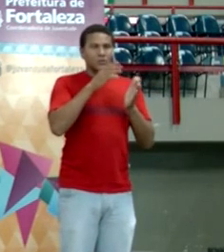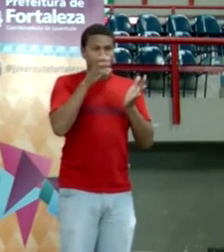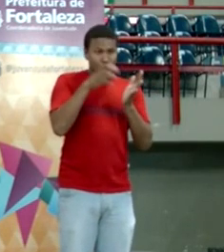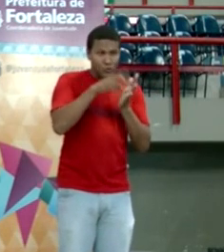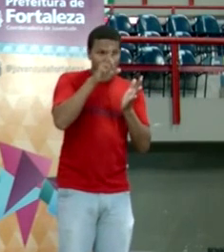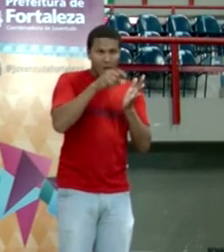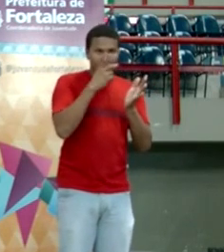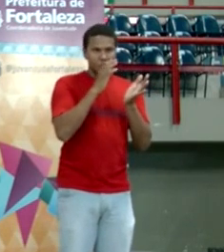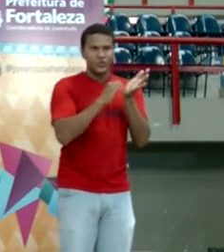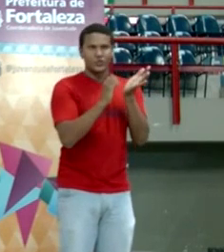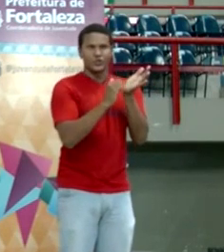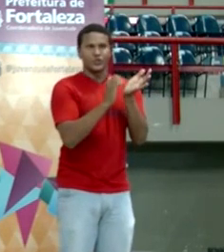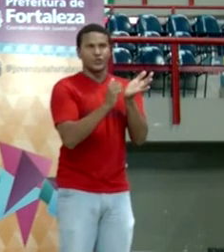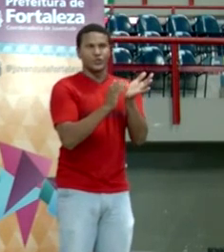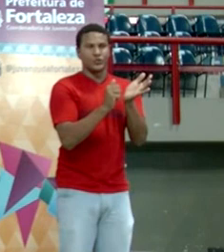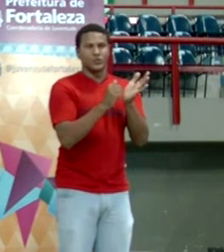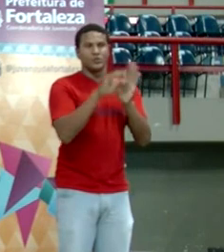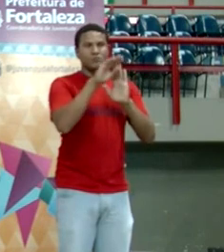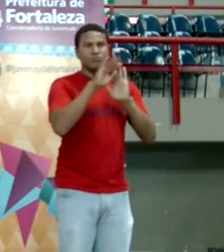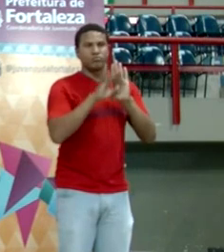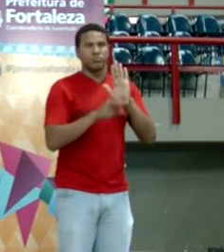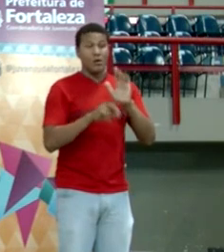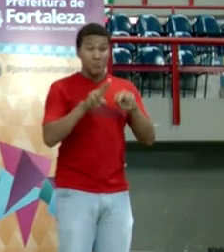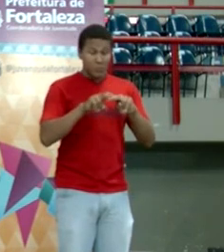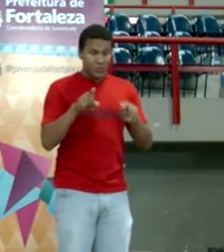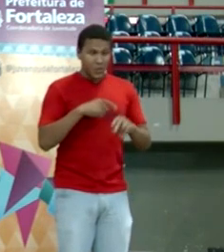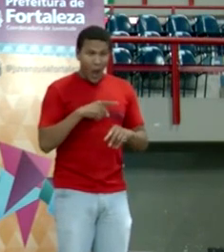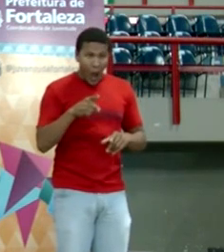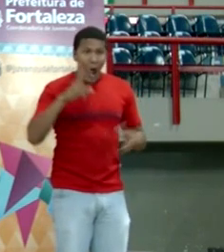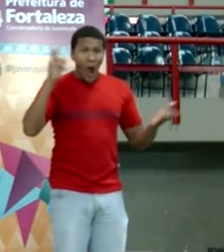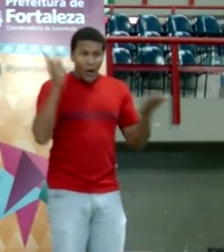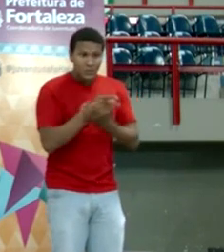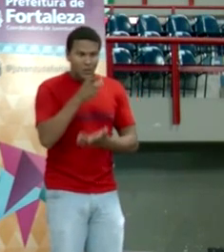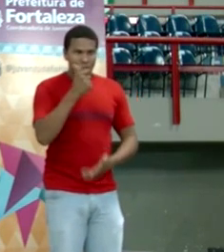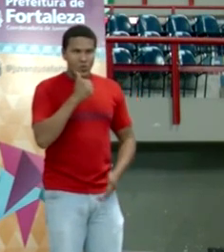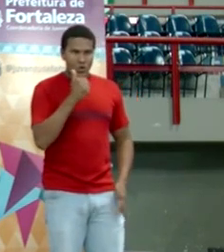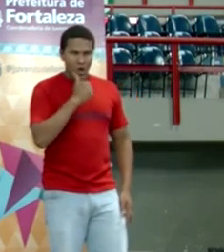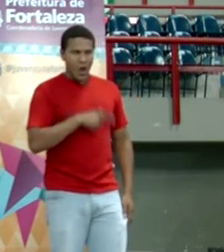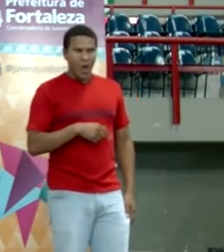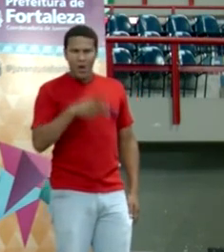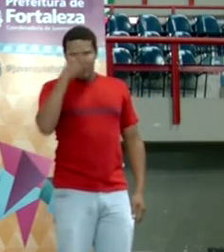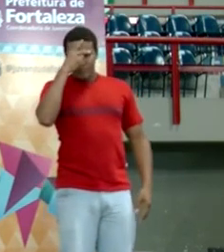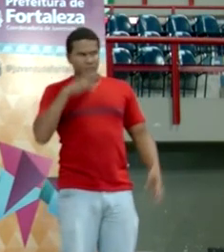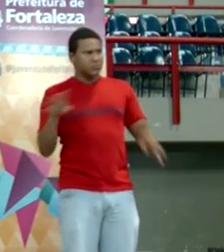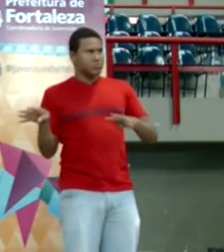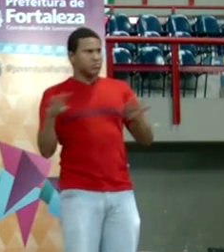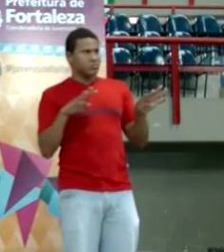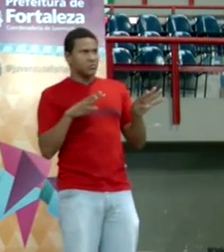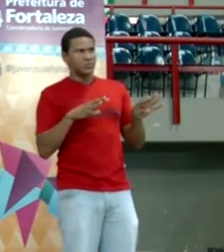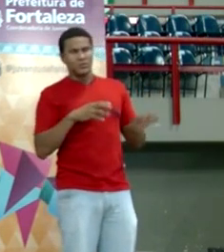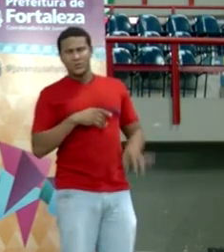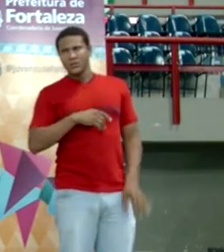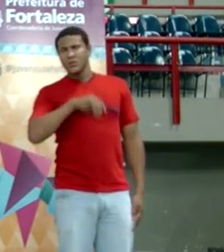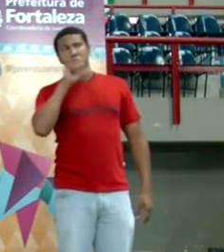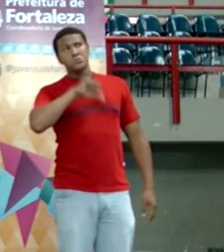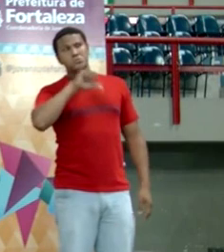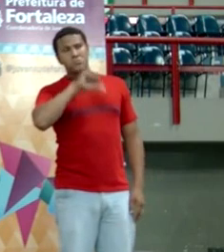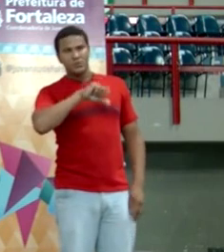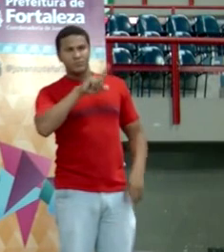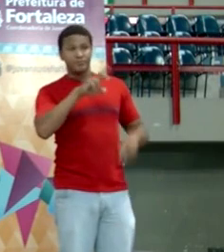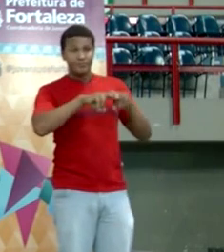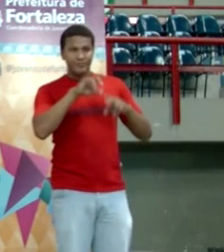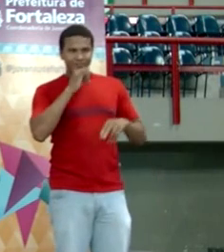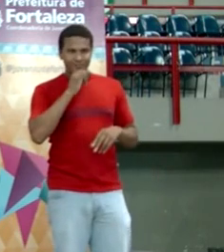ela fez isso, ela ficou muito mal vista pela população britânica. Porém, tanto a rainha, que ainda é a